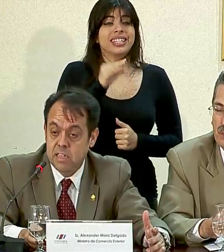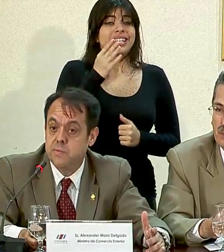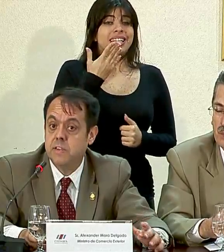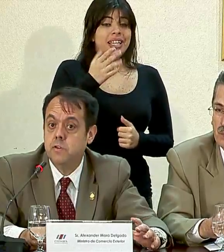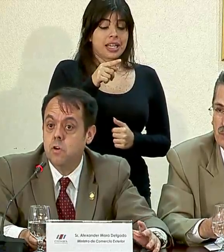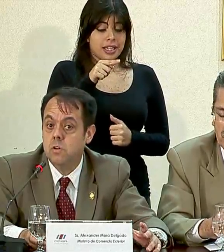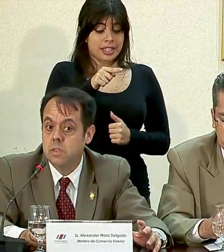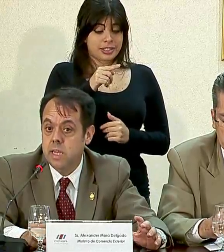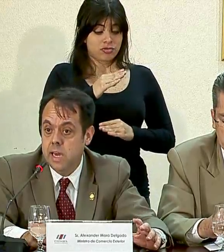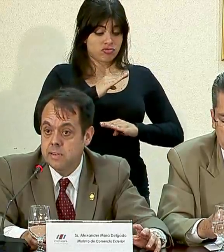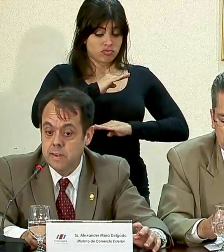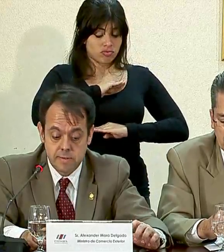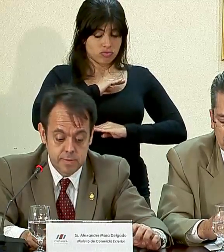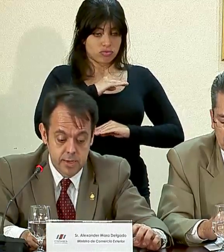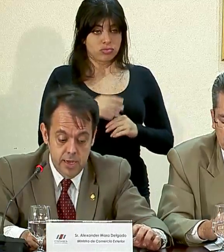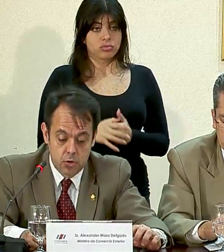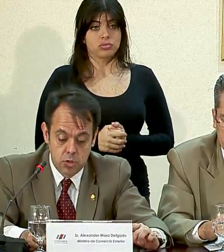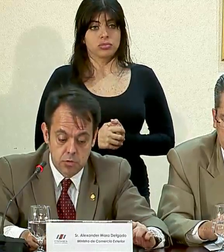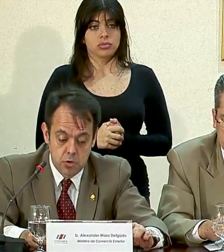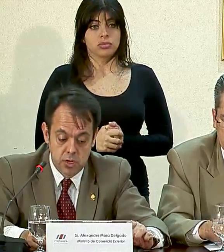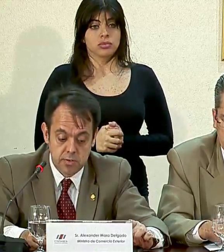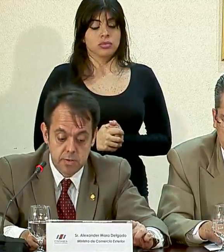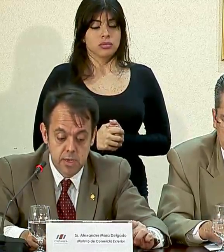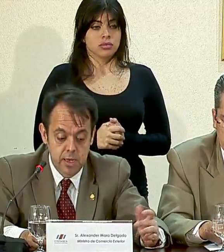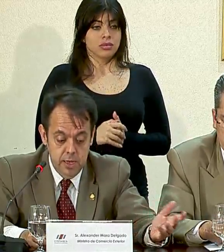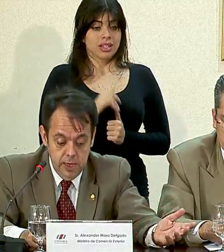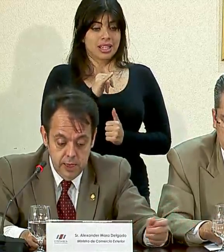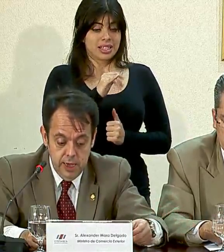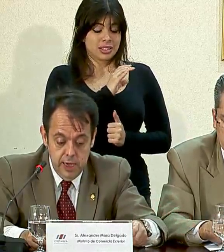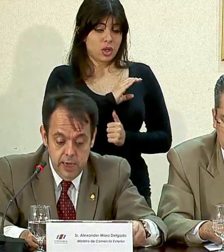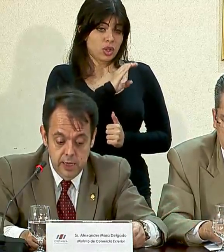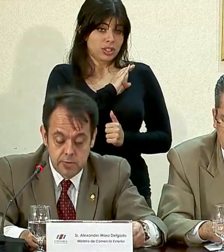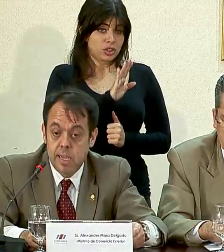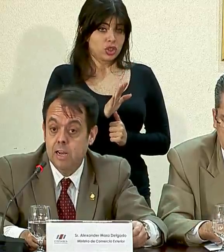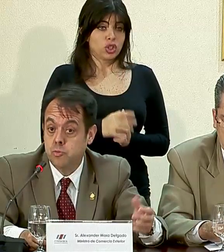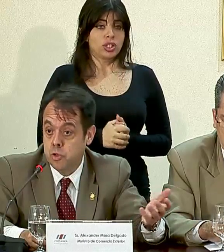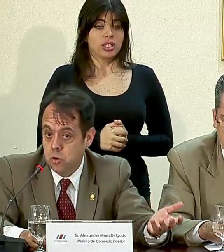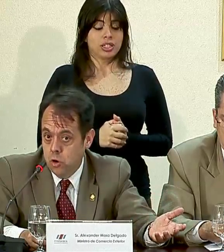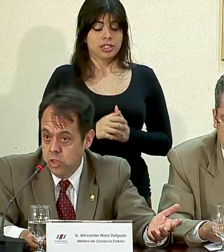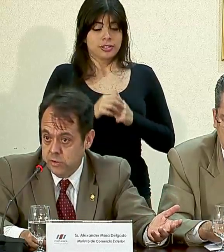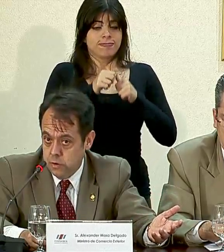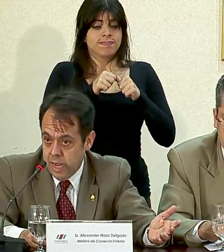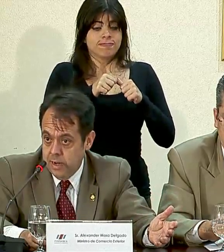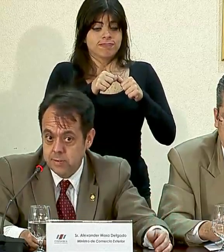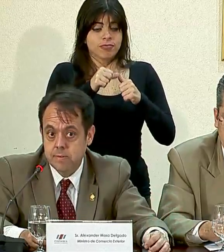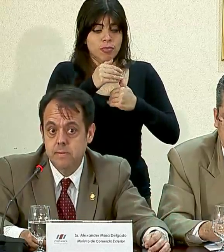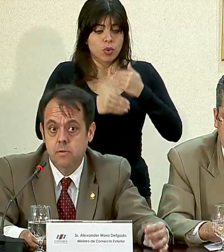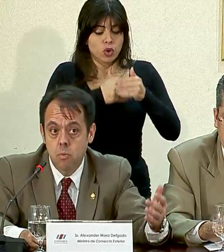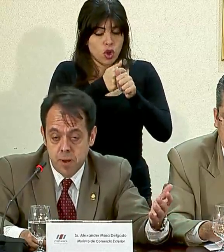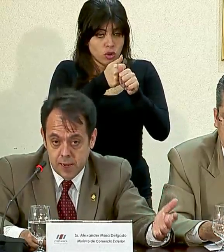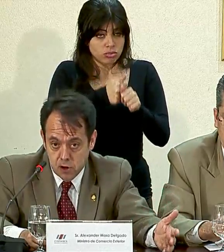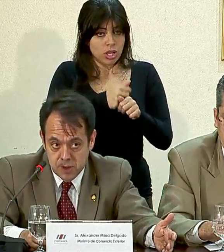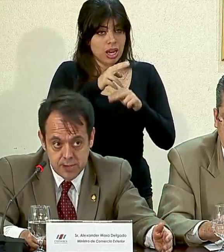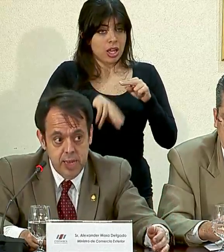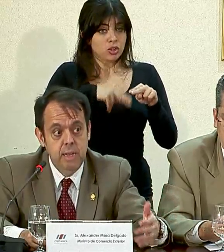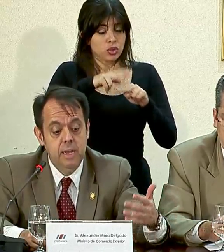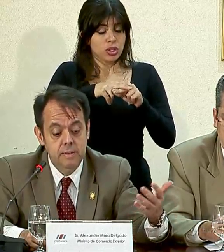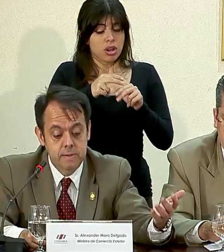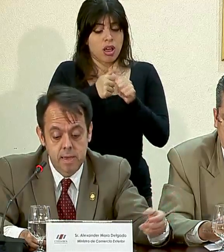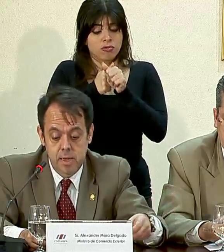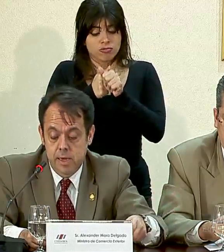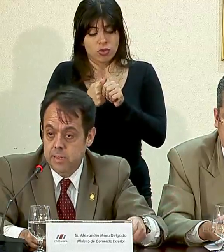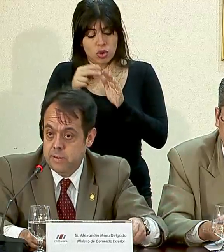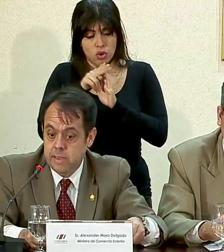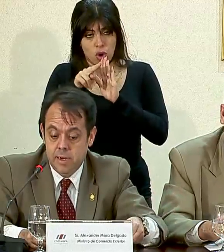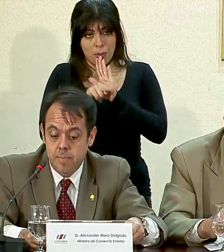la satisfacción de esas condiciones siga los protocolos nacionales, cumpla las normas